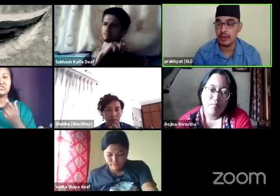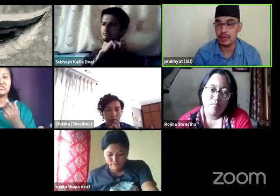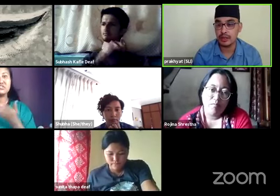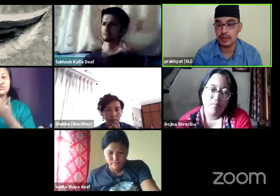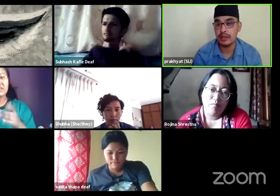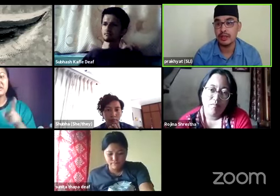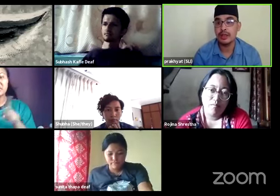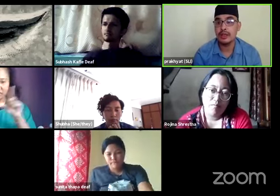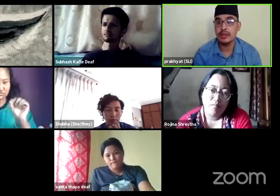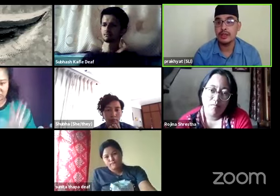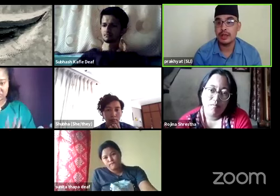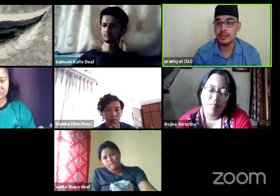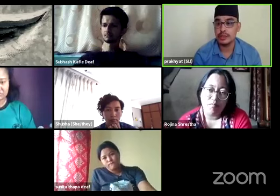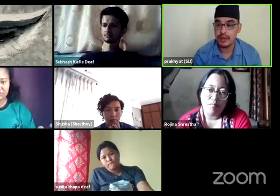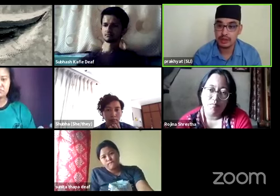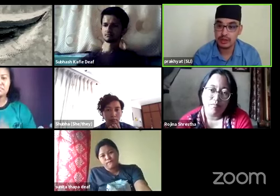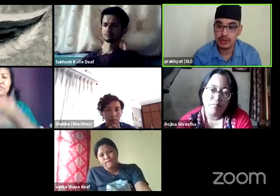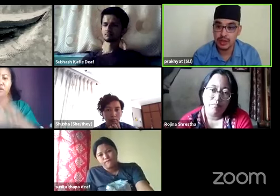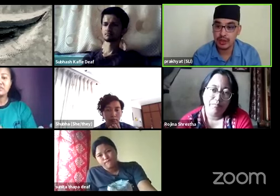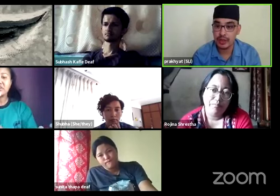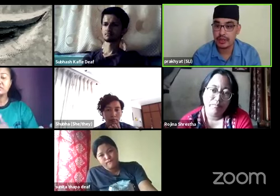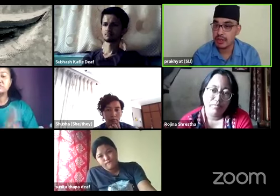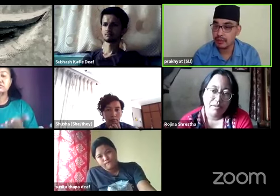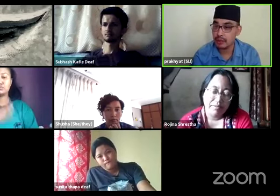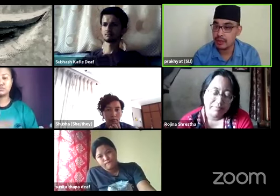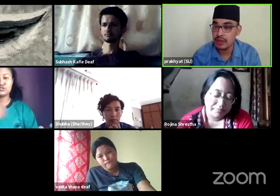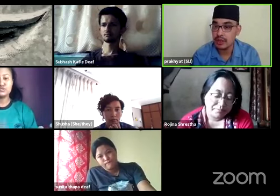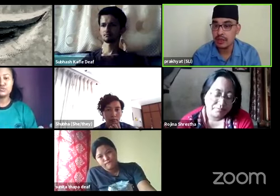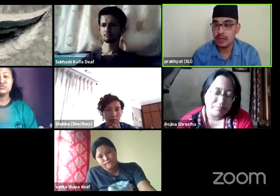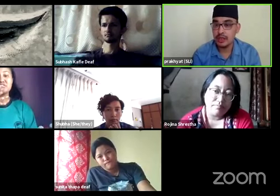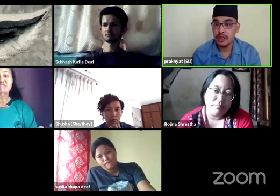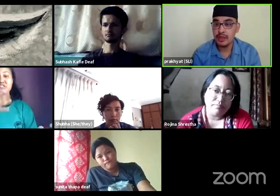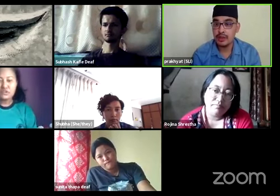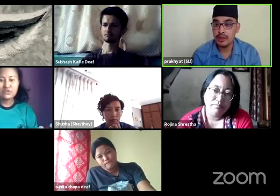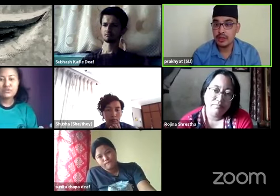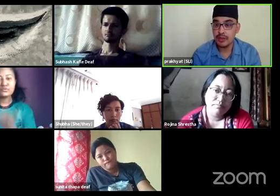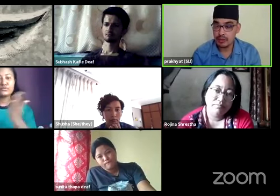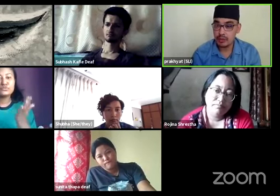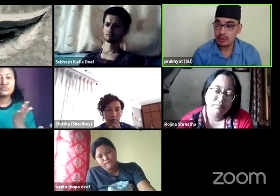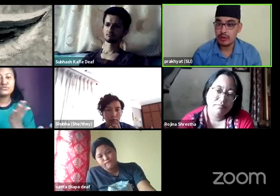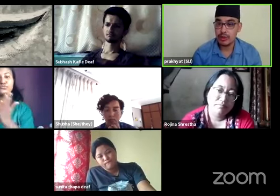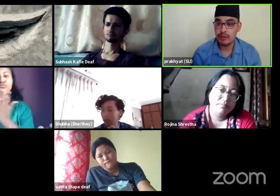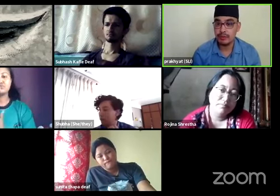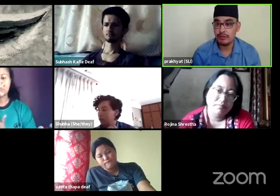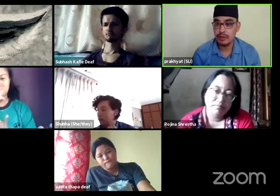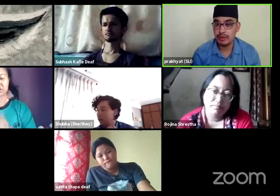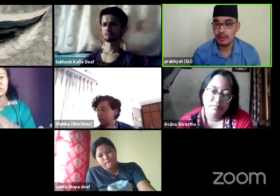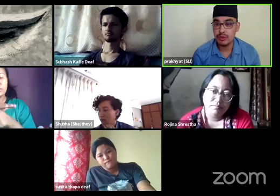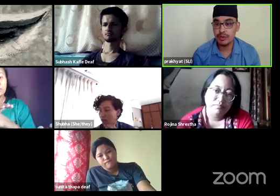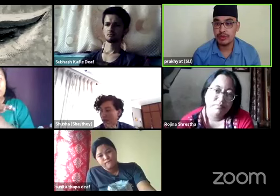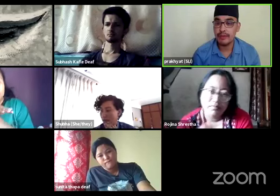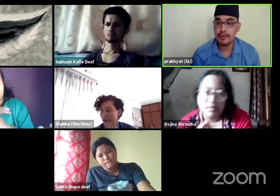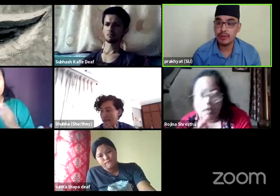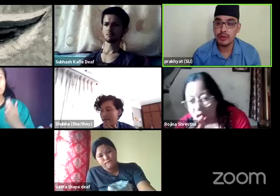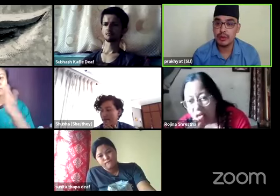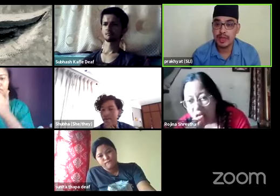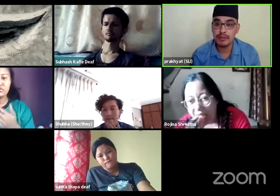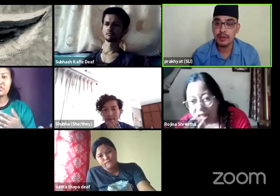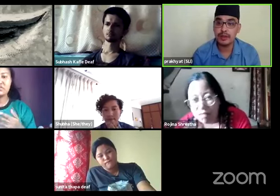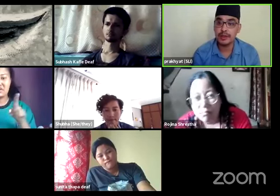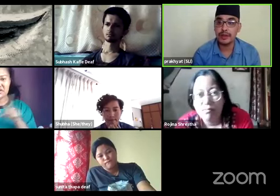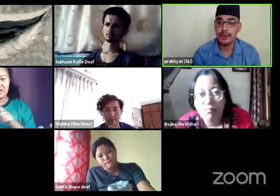चाहिँ कोअर्डिनेट गरेर हामी समायोजन गर्न सक्यो भने चाहिँ राम्रो हुन्छ। त्यही भएर चाहिँ मेन कुरो अब प्रमुख कुरा भनेको आफ्नो